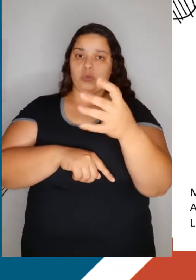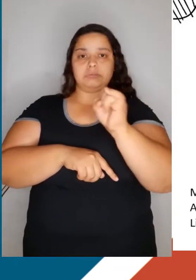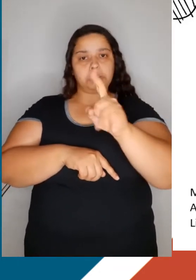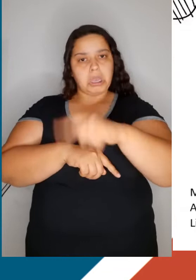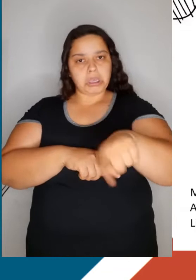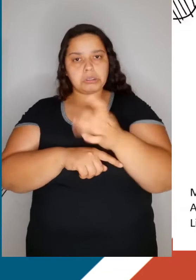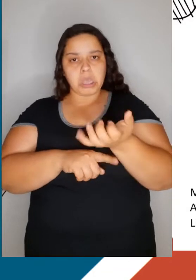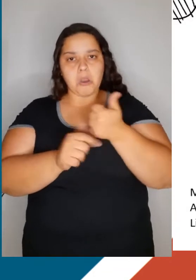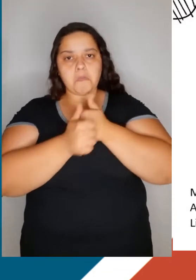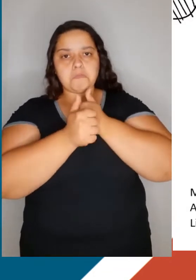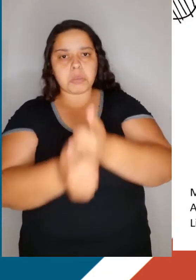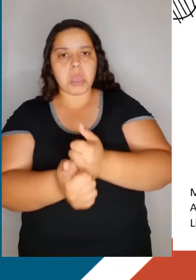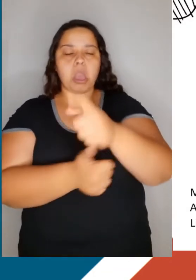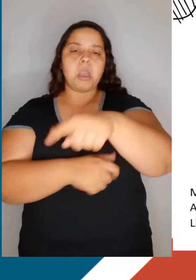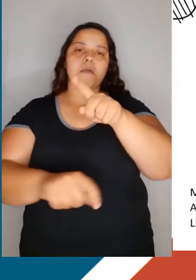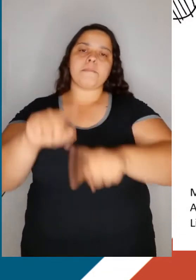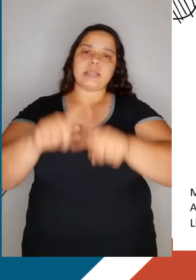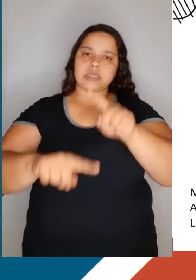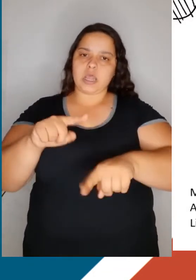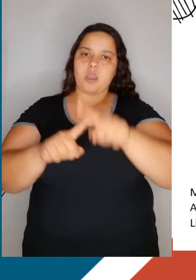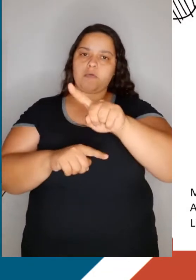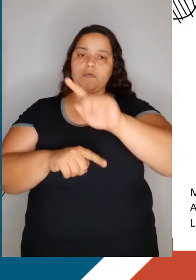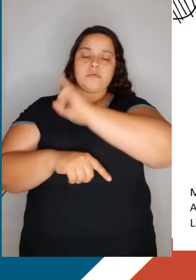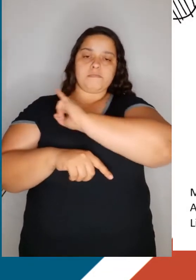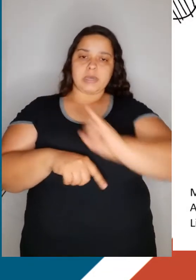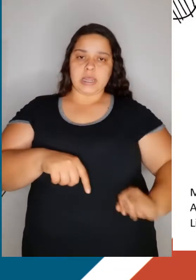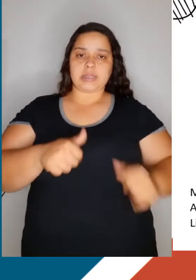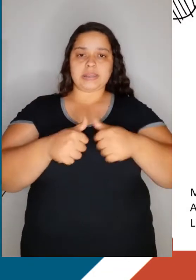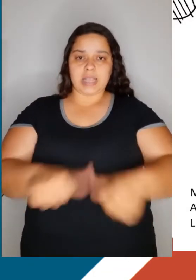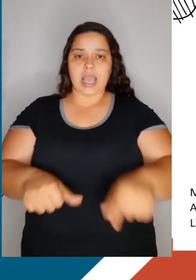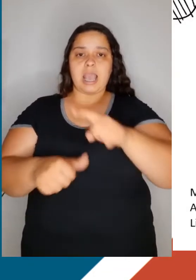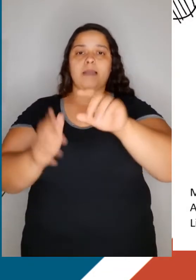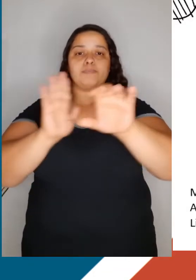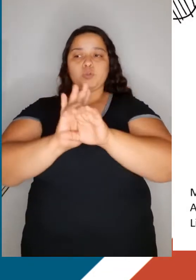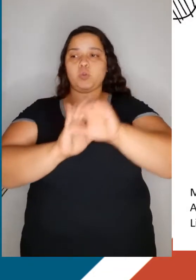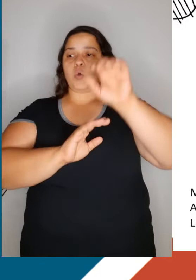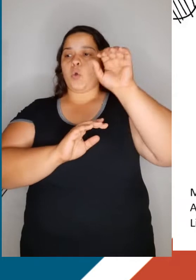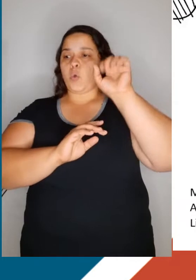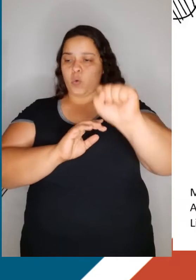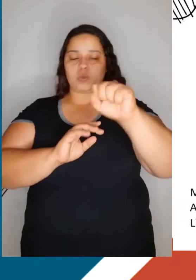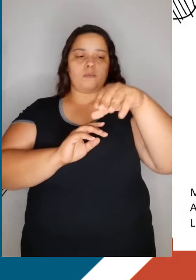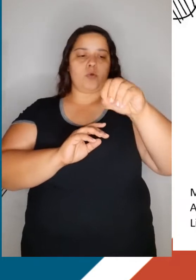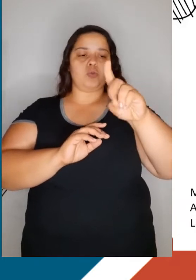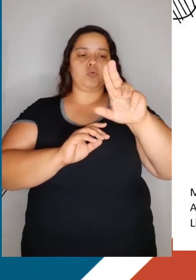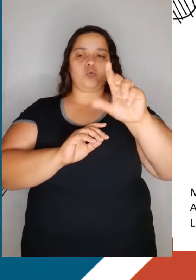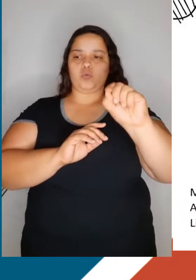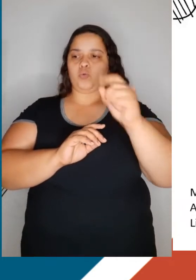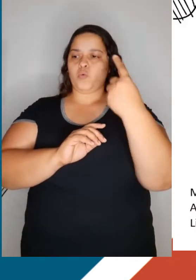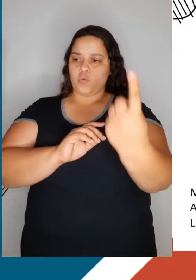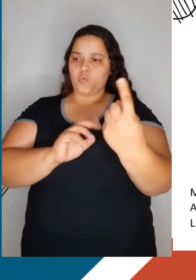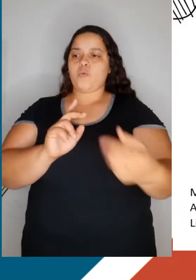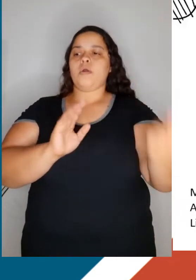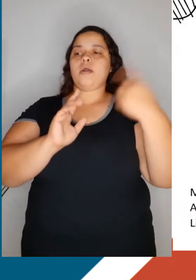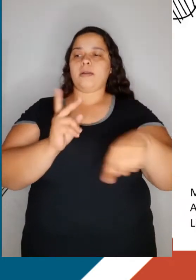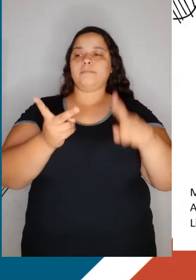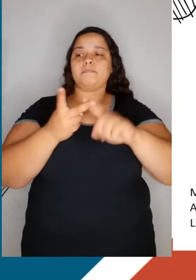pela apostila, o material de imperialismo está no capítulo 8 do módulo 1 e o material de Primeira Guerra